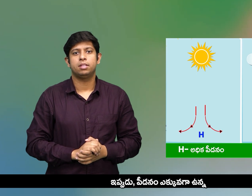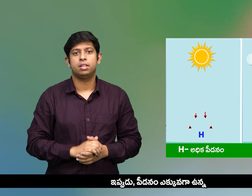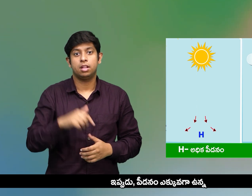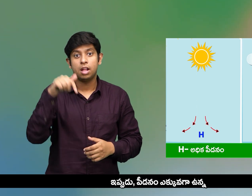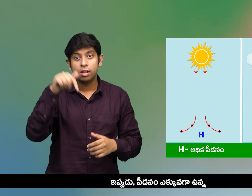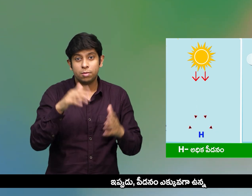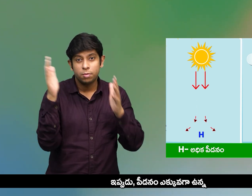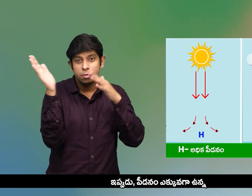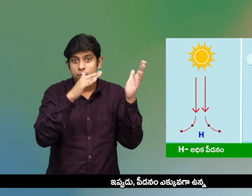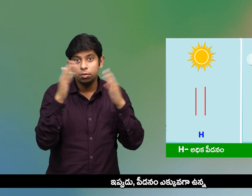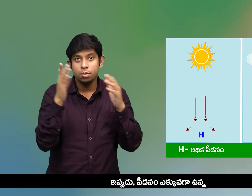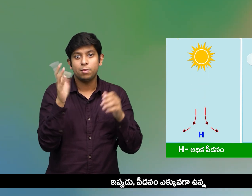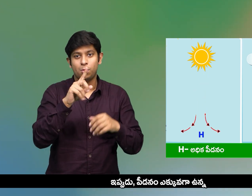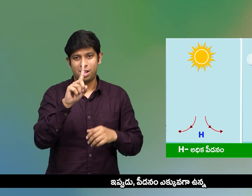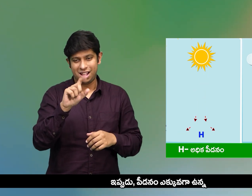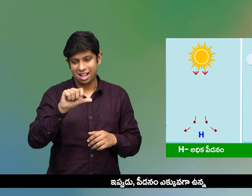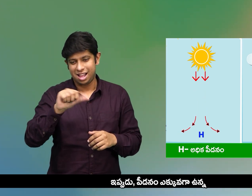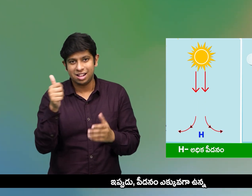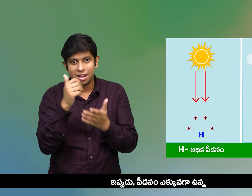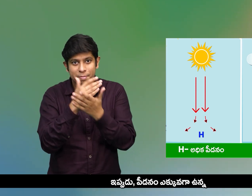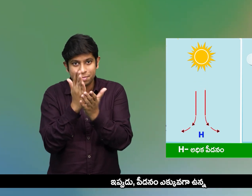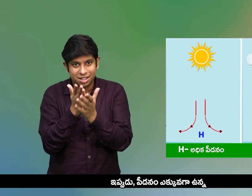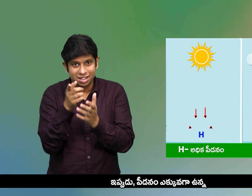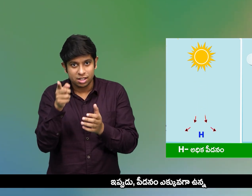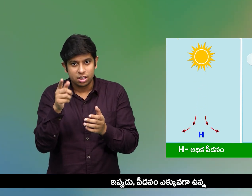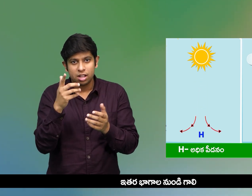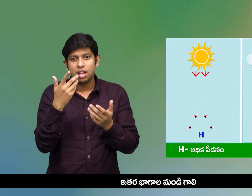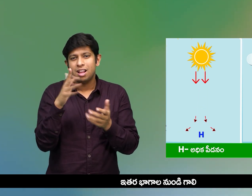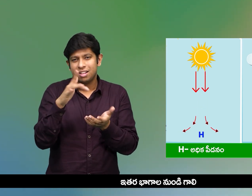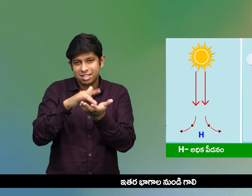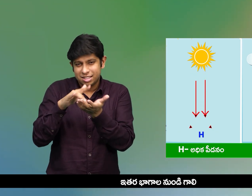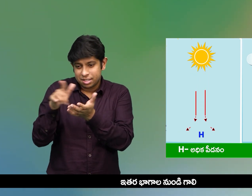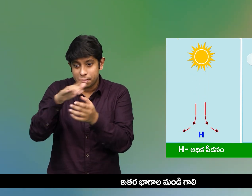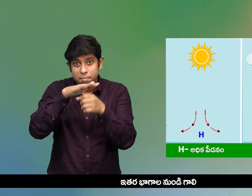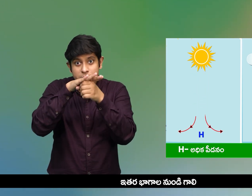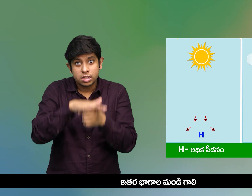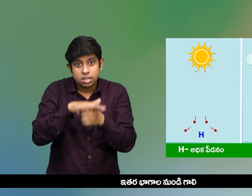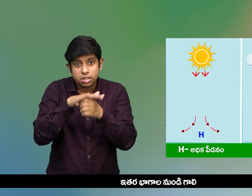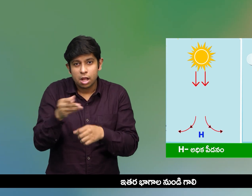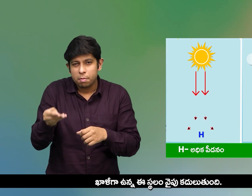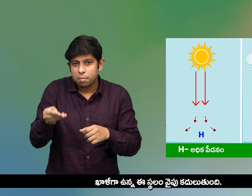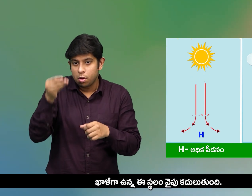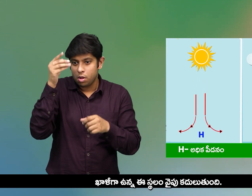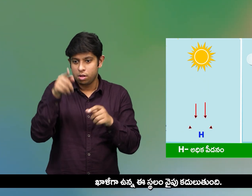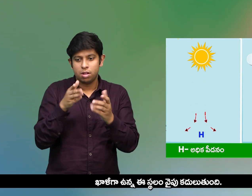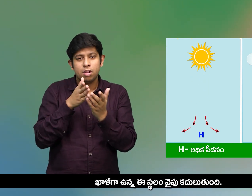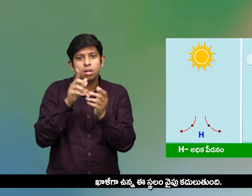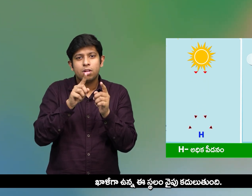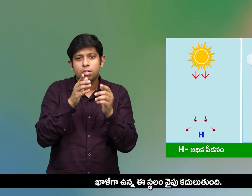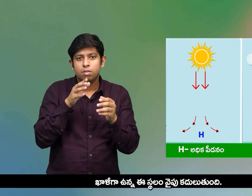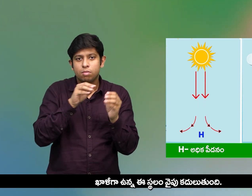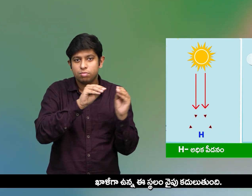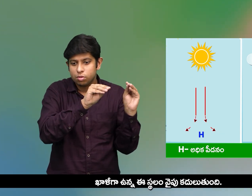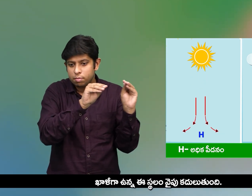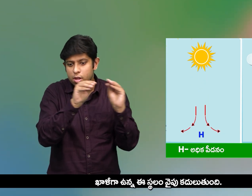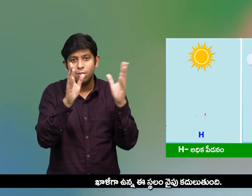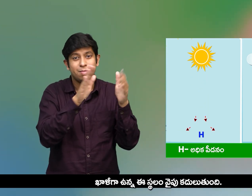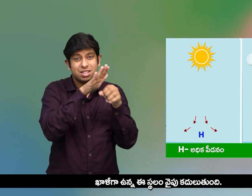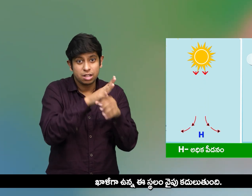ఇప్పుడు పీడనం ఎక్కువగా ఉన్న ఇతర భాగాల నుండి గాలి ఖాళీగా ఉన్న ఈ స్థలం వైపు